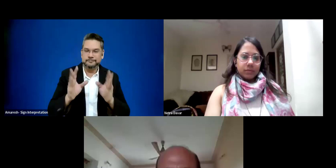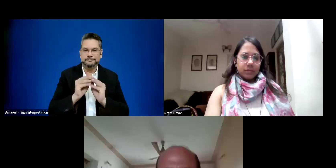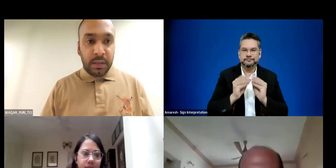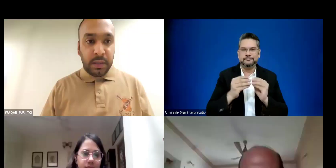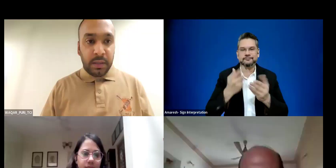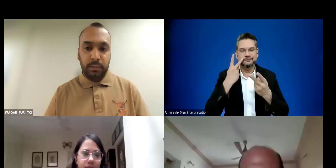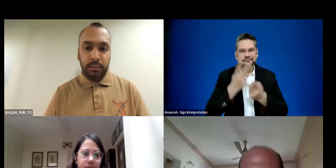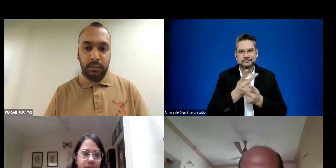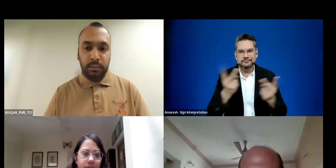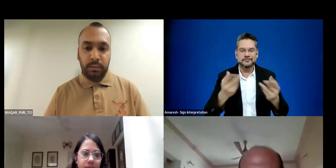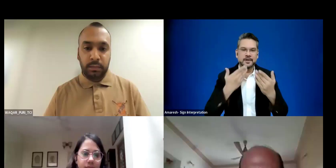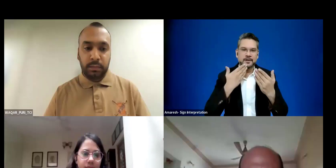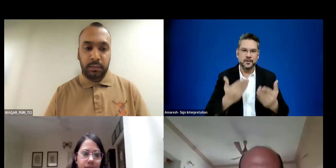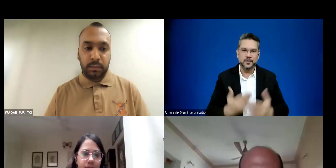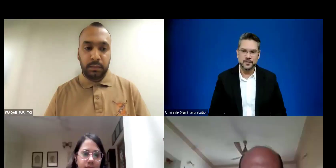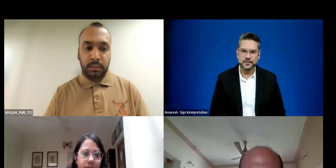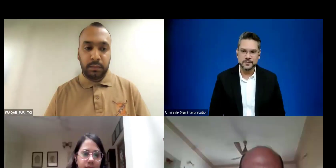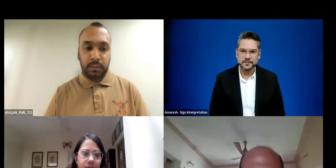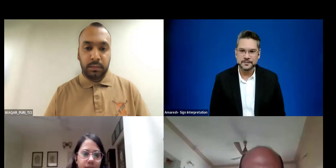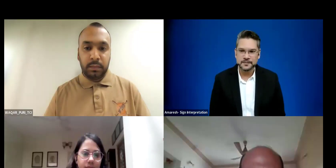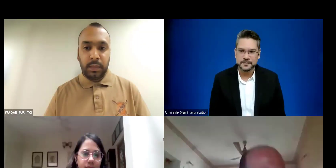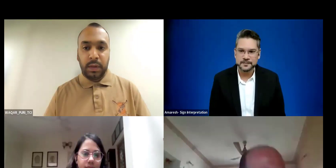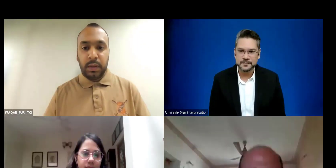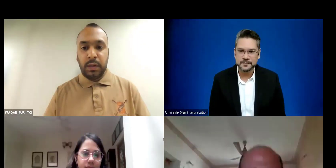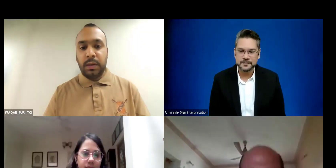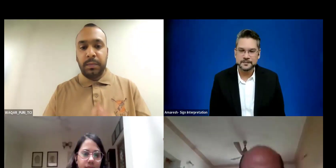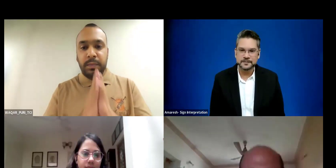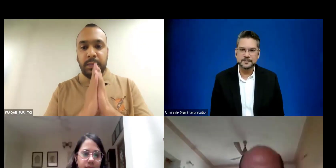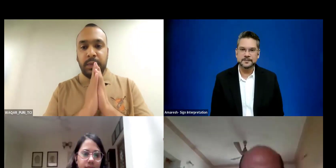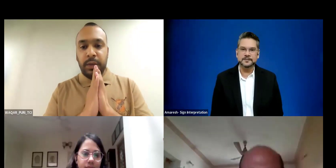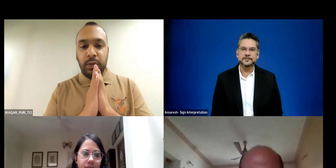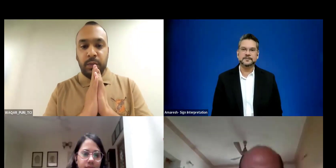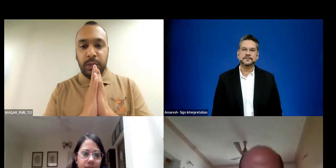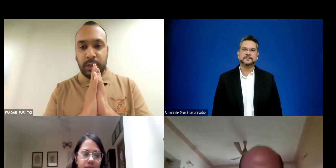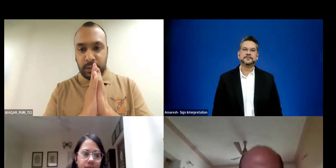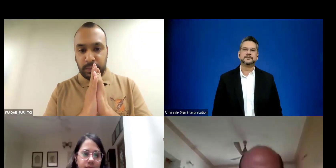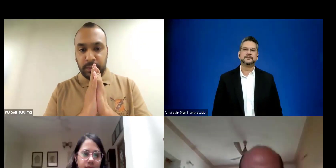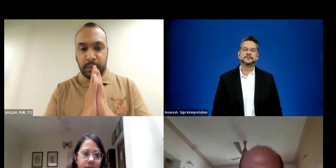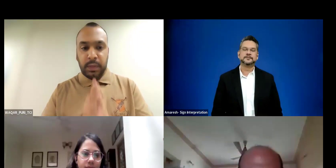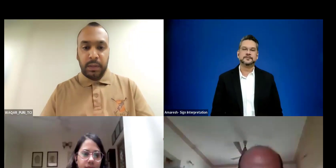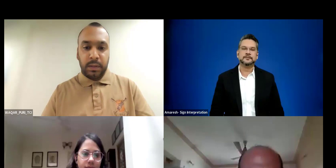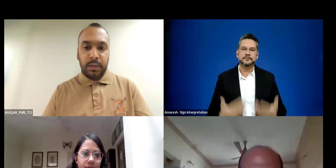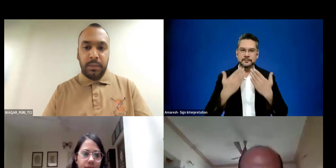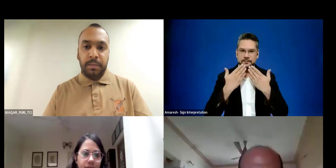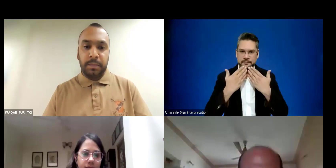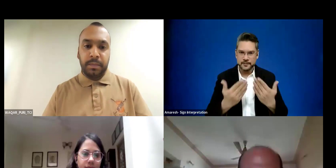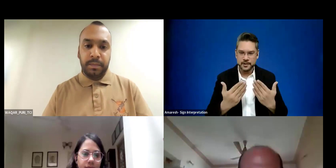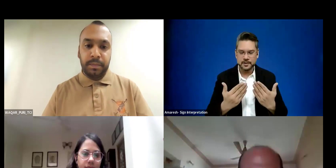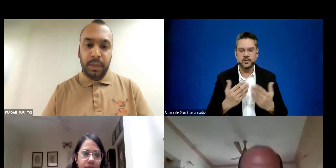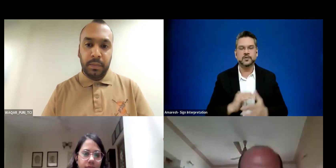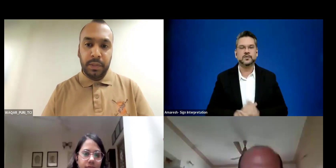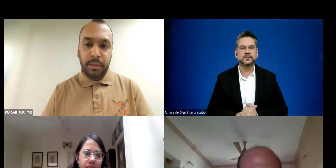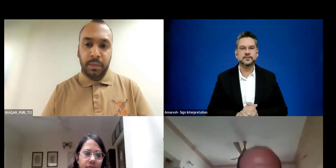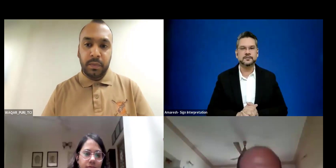我感谢在座的各位来参加我们这一次的追思纪念会。